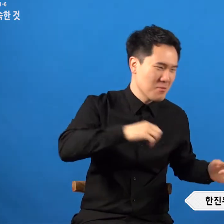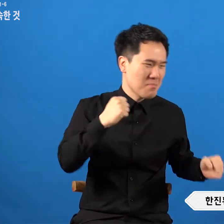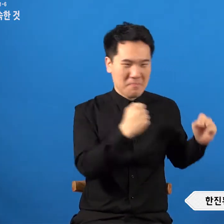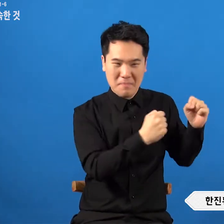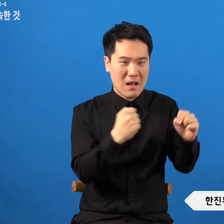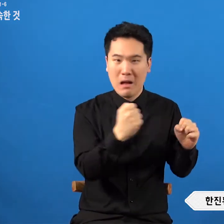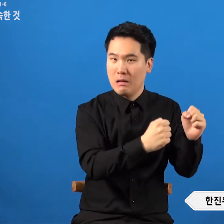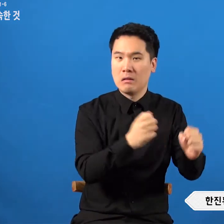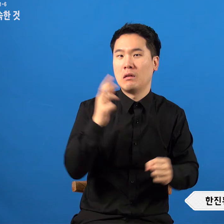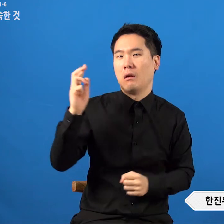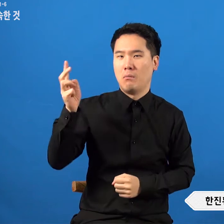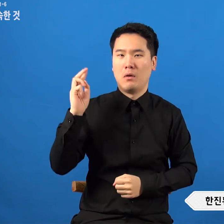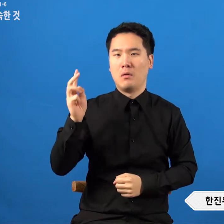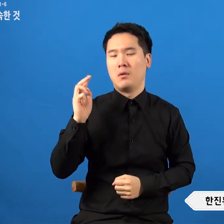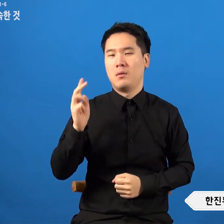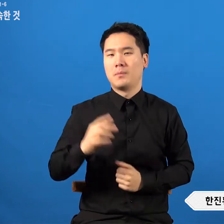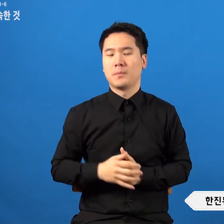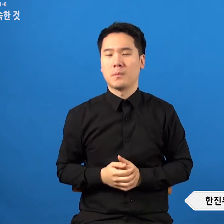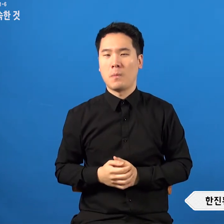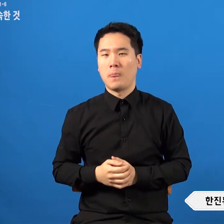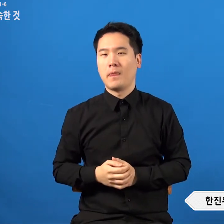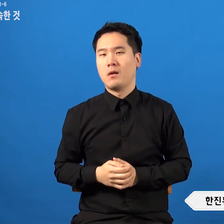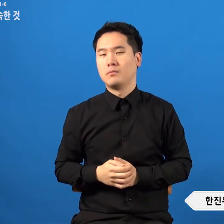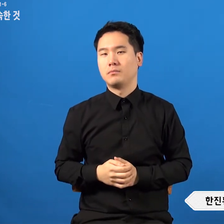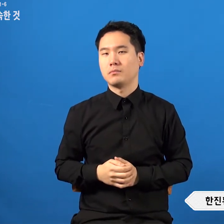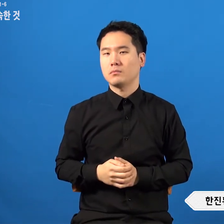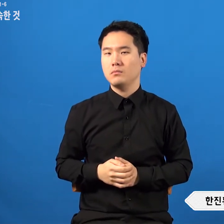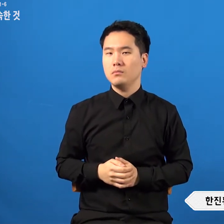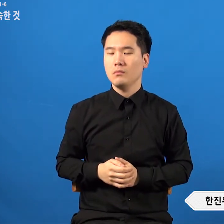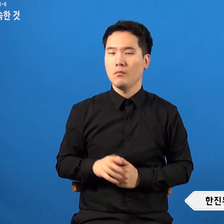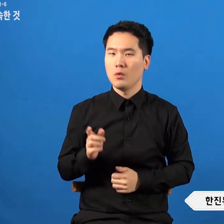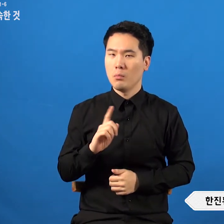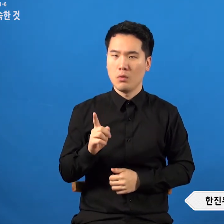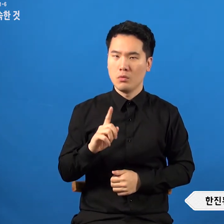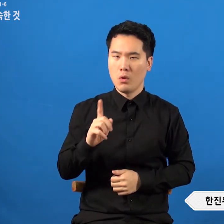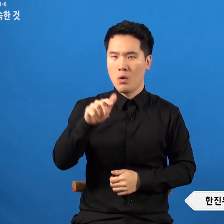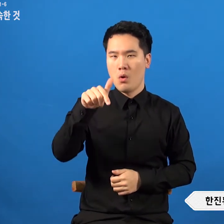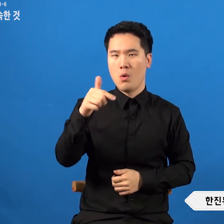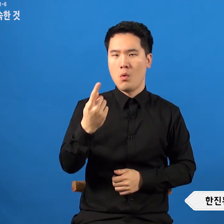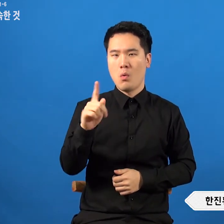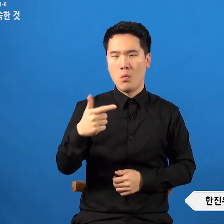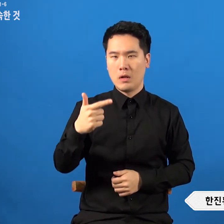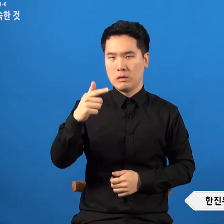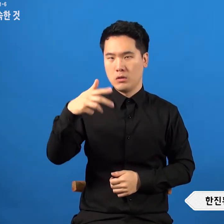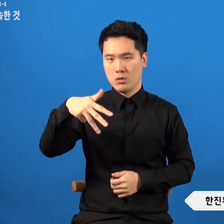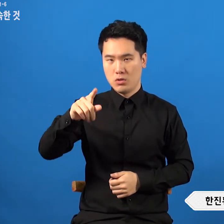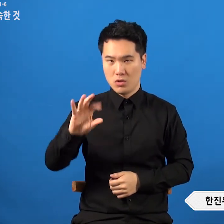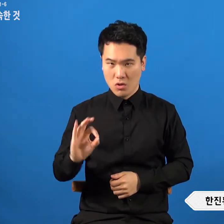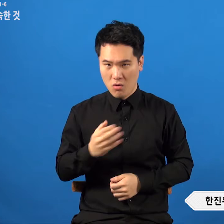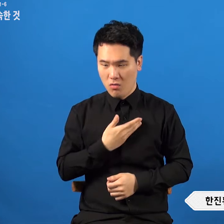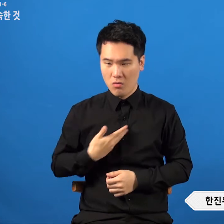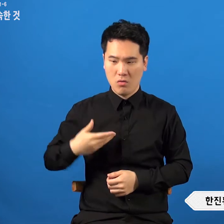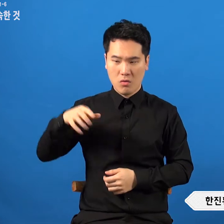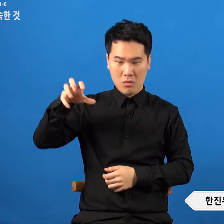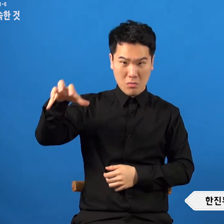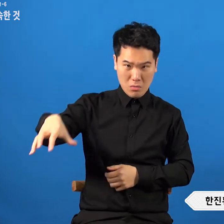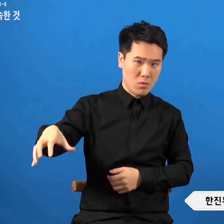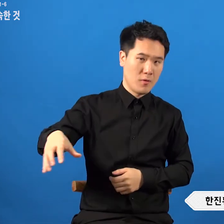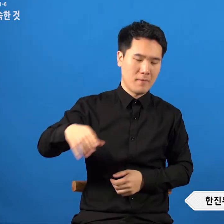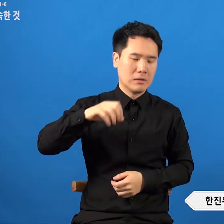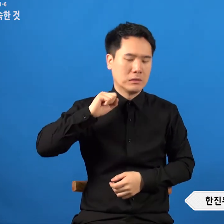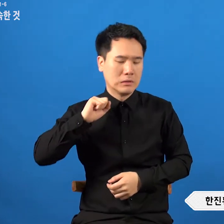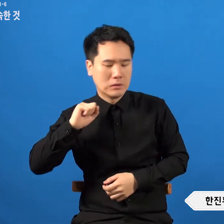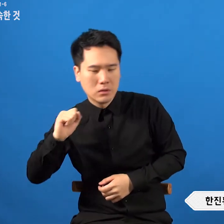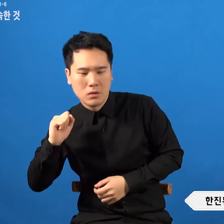가든지 그런 일이 일어나지 않겠습니까? 어쩌면 관청에라도 끌려가서 아주 험악한 꼴을 볼